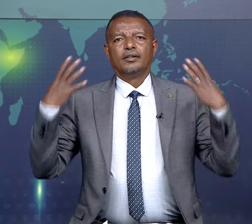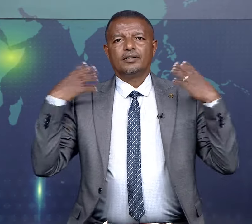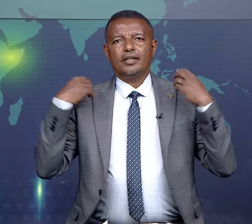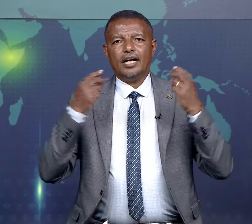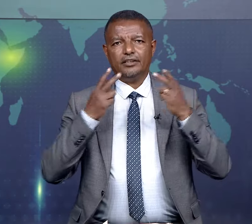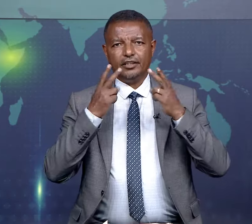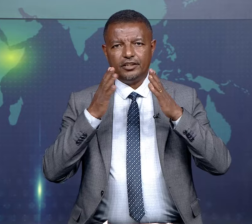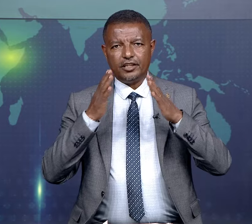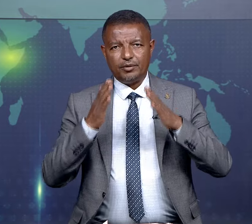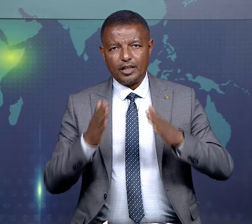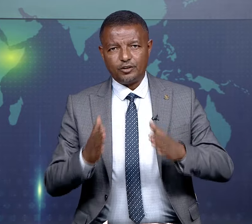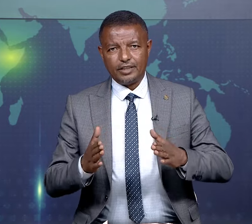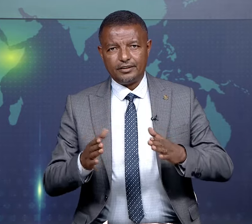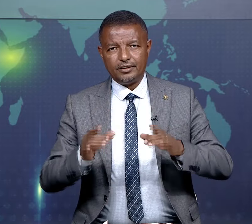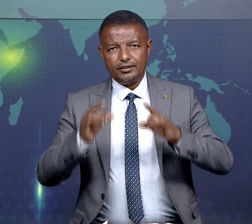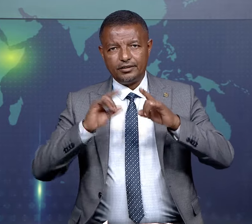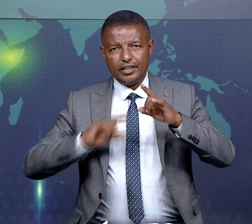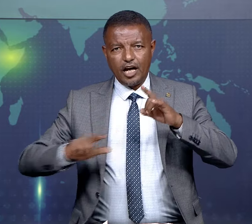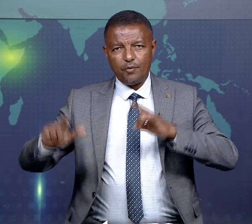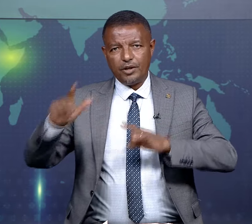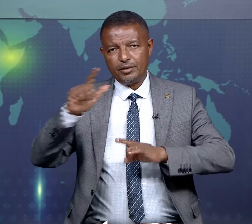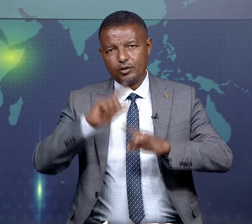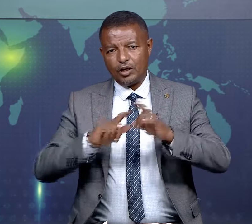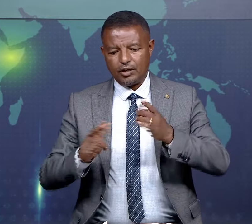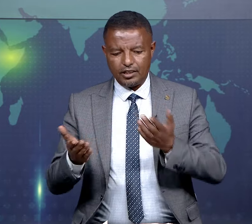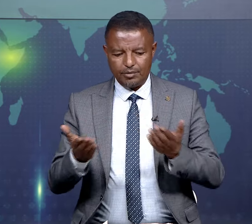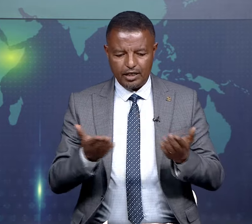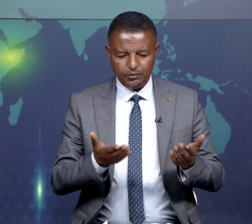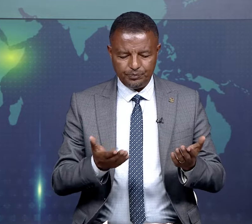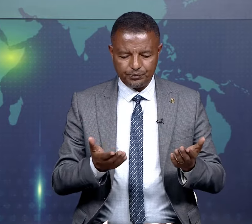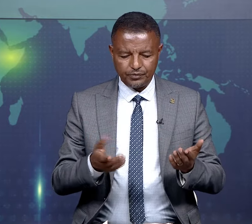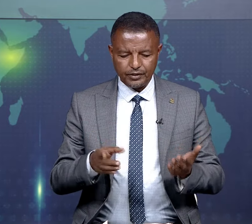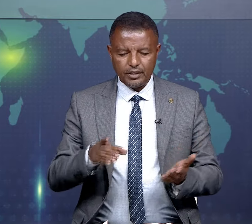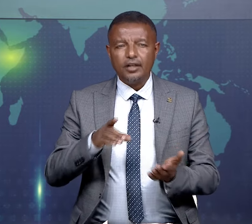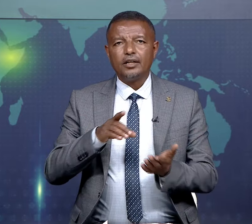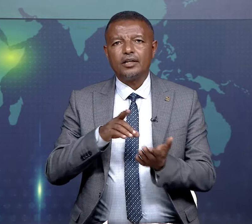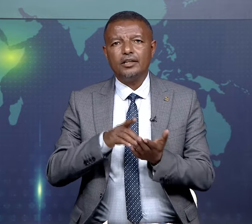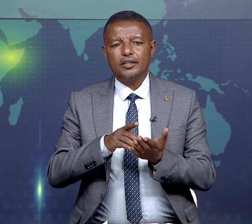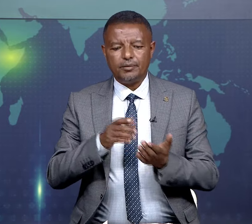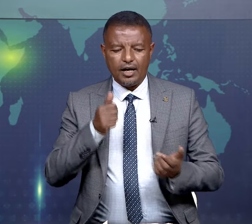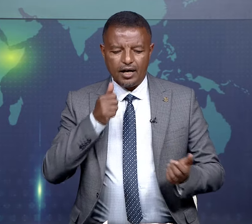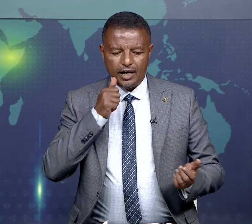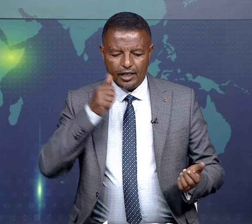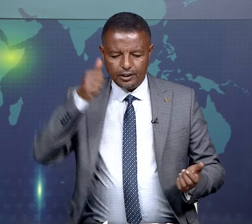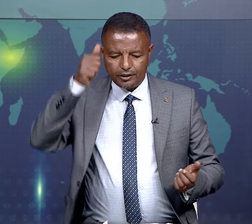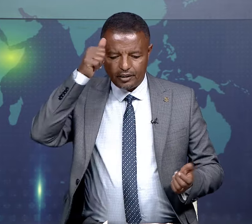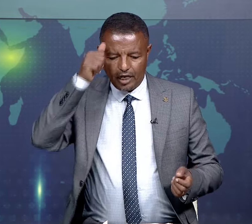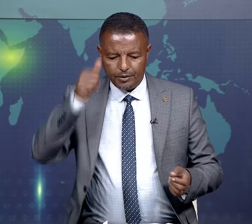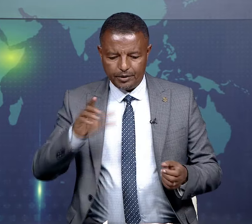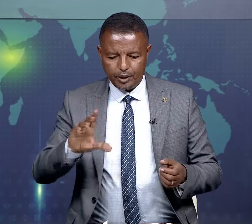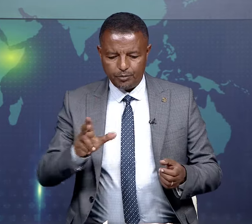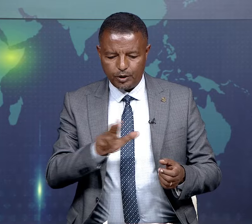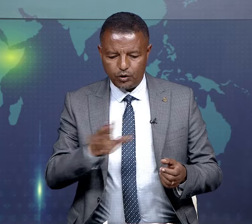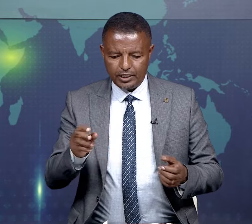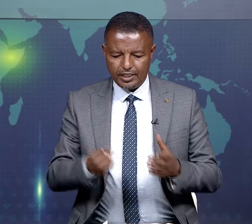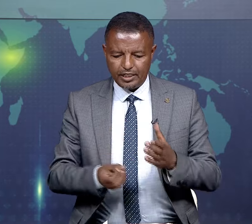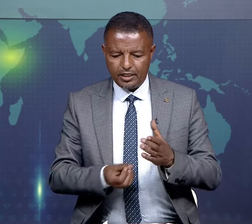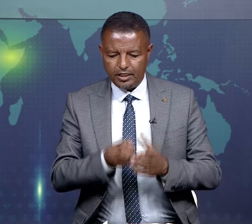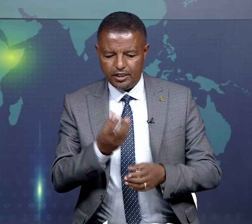ጤና ይስጥልን ተመልካቾቻችን፣ ዜና በምልክት ቋንቋ ቀርባል። ከንቲባ አዳነች አቤቤ በኮሪደር ልማት